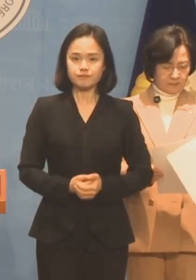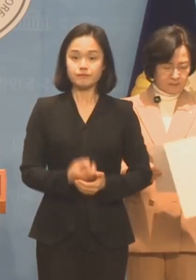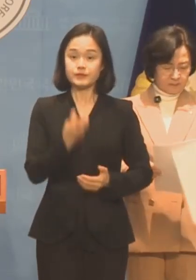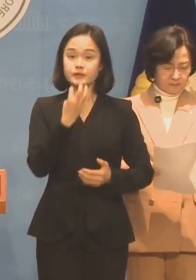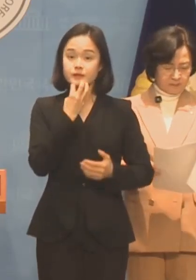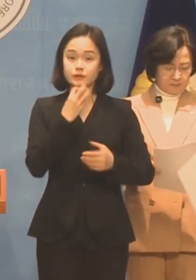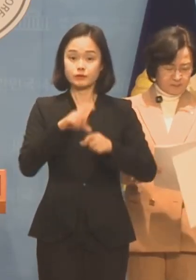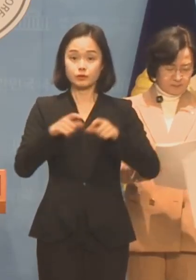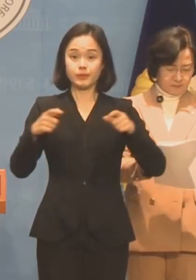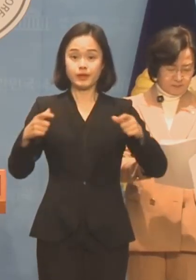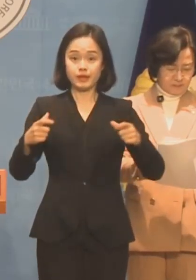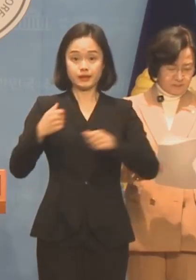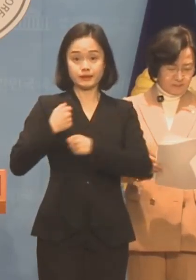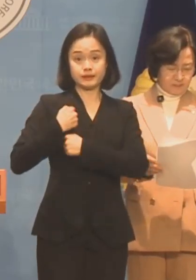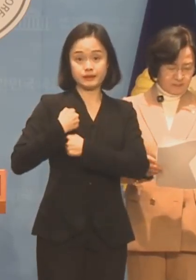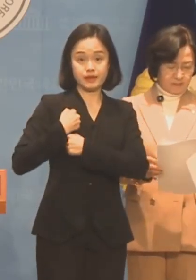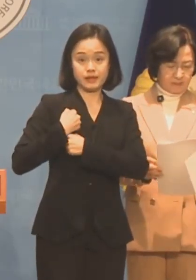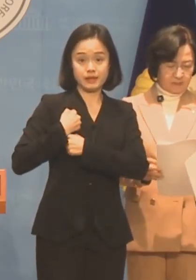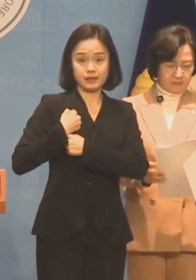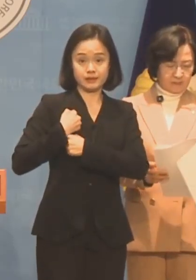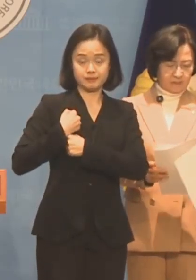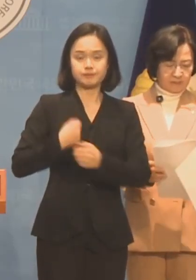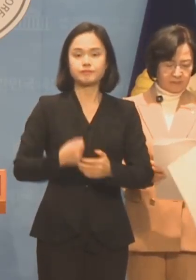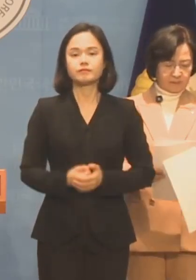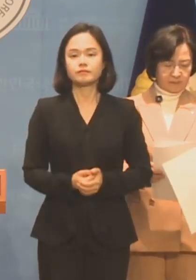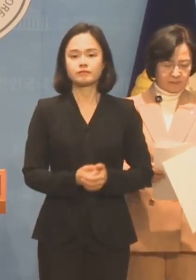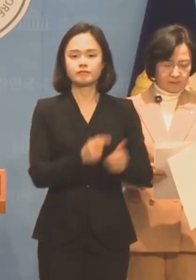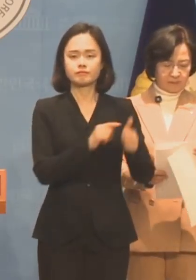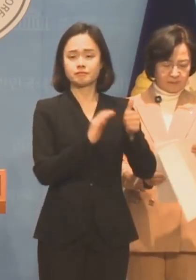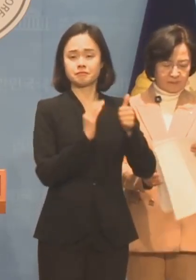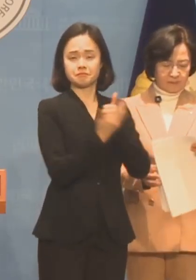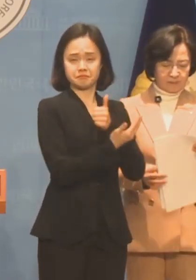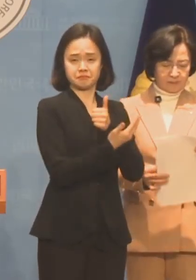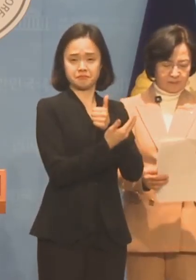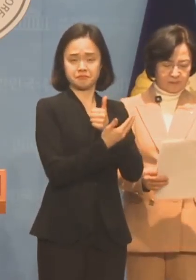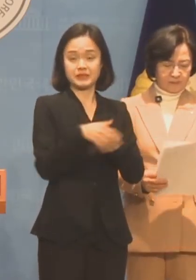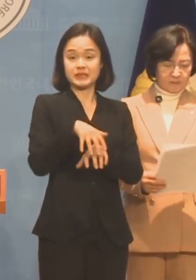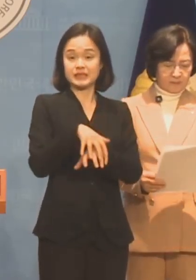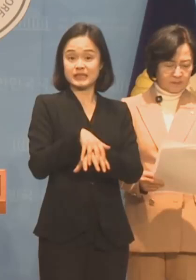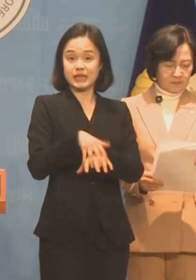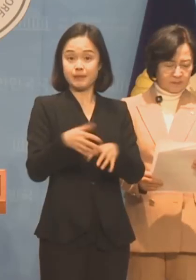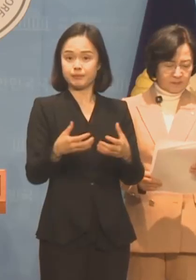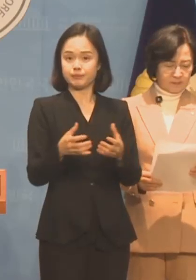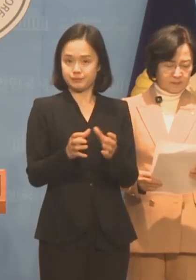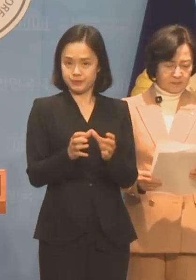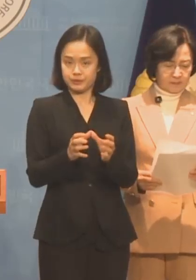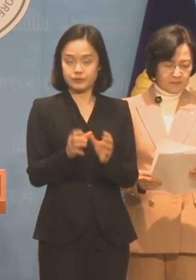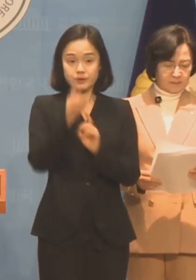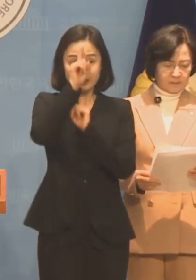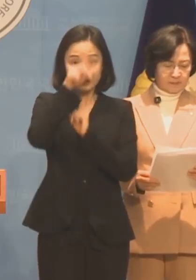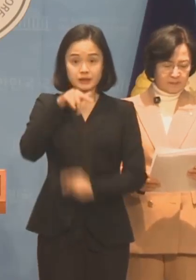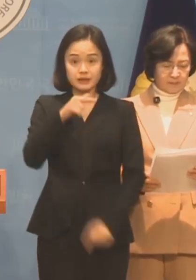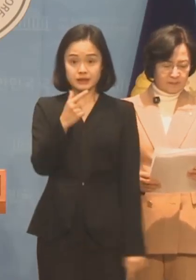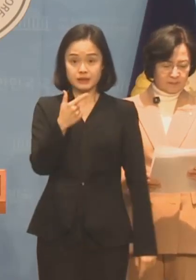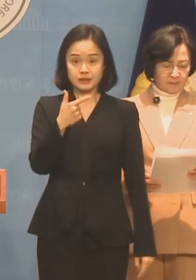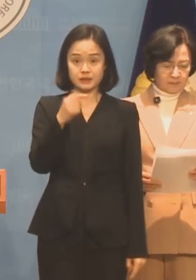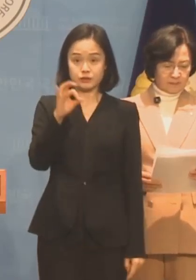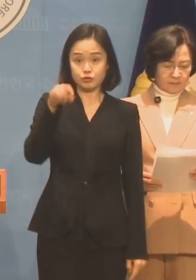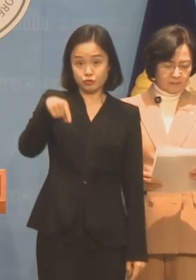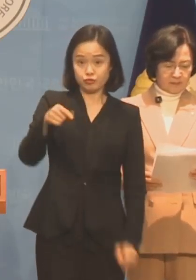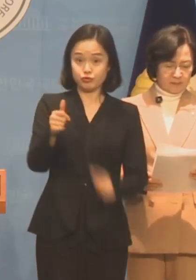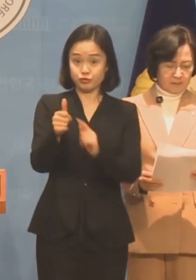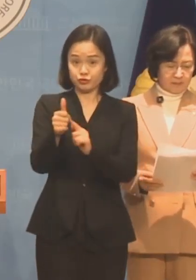수방사의 수호신 TF는 이진우 전 수방사령관이 계엄을 대비해